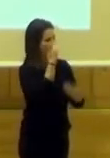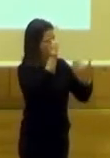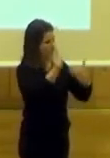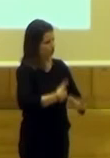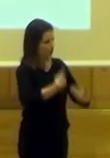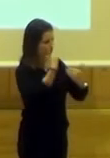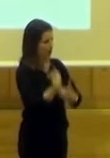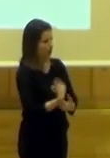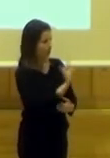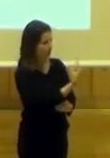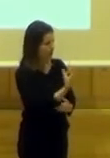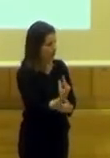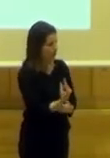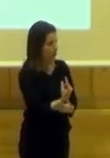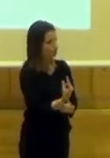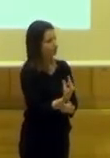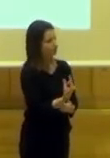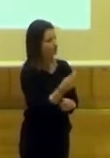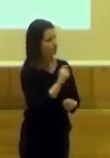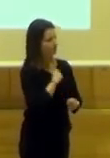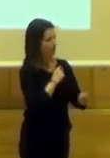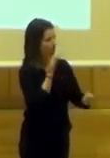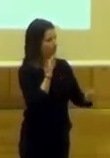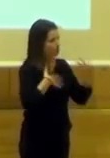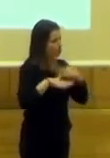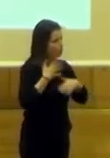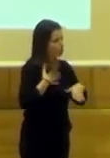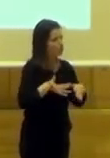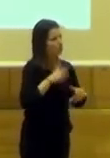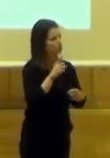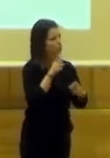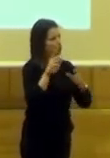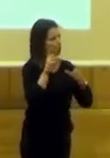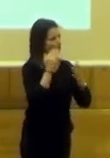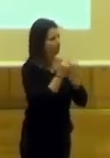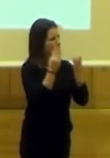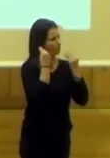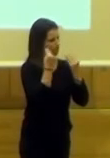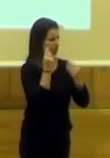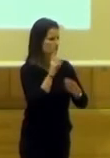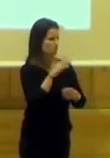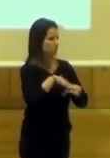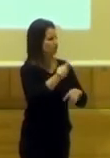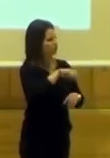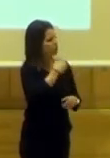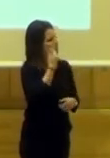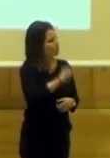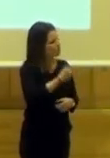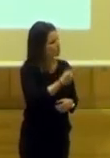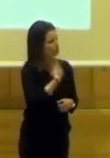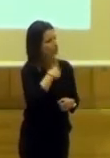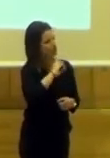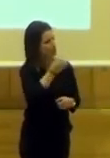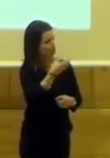lo personal y que se nutren de conocimientos que no son estrictamente académicos, que para nosotras es muy importante